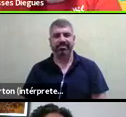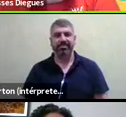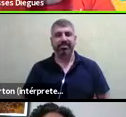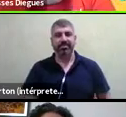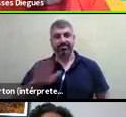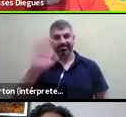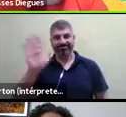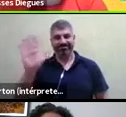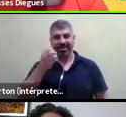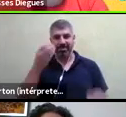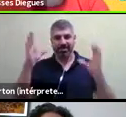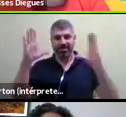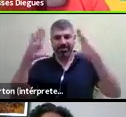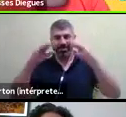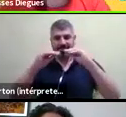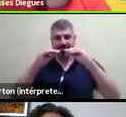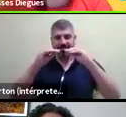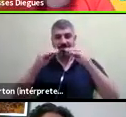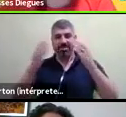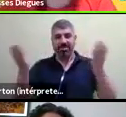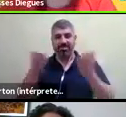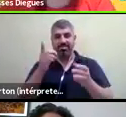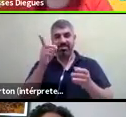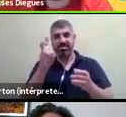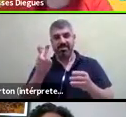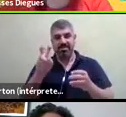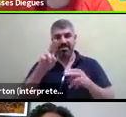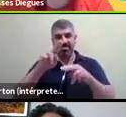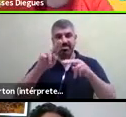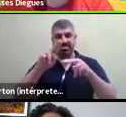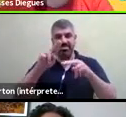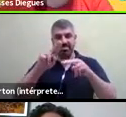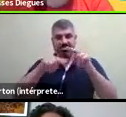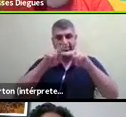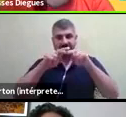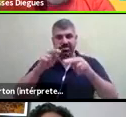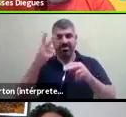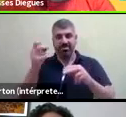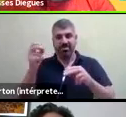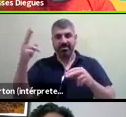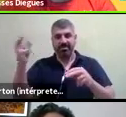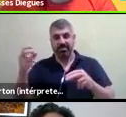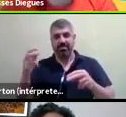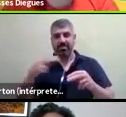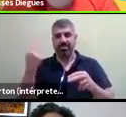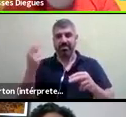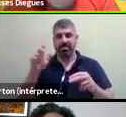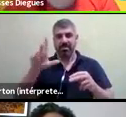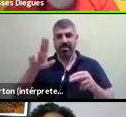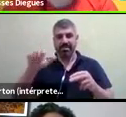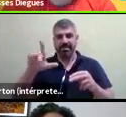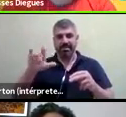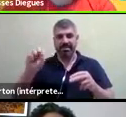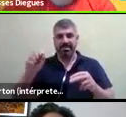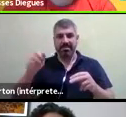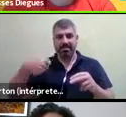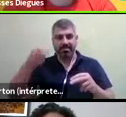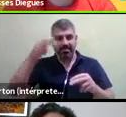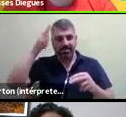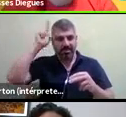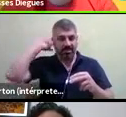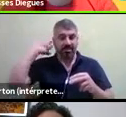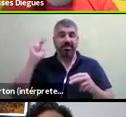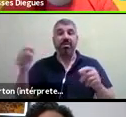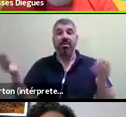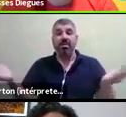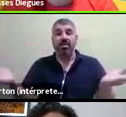Olá, boa noite. Hoje é dia 15 de junho de 2020. Eu sou Ulisses Diegues e está no ar a nossa 8ª Hora da